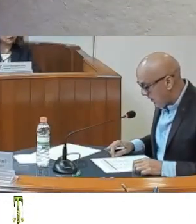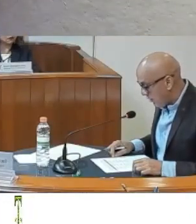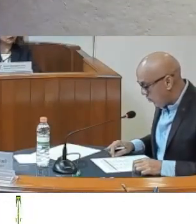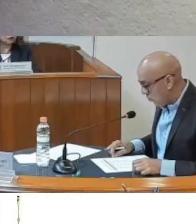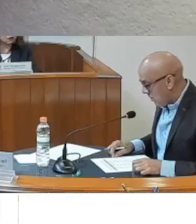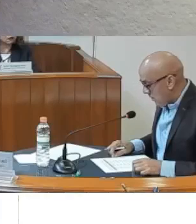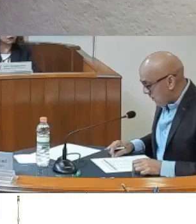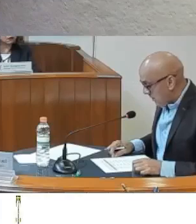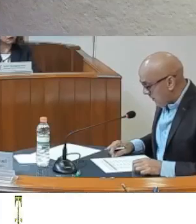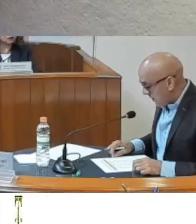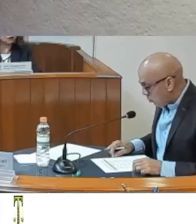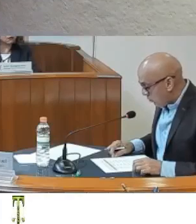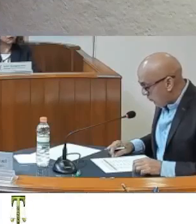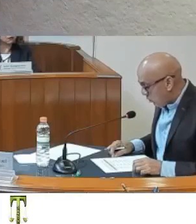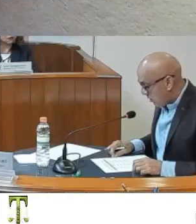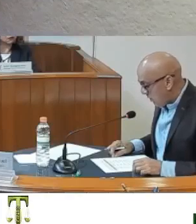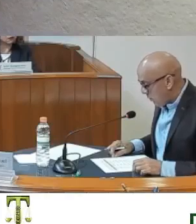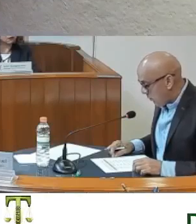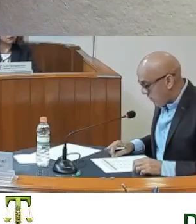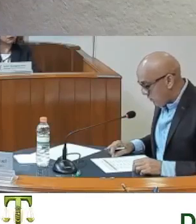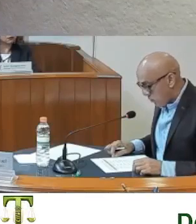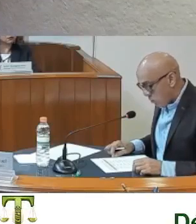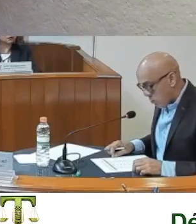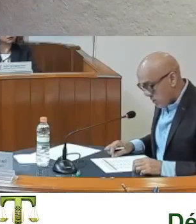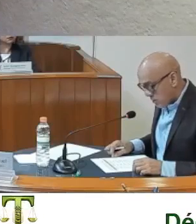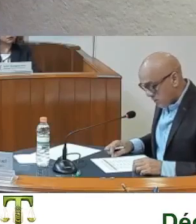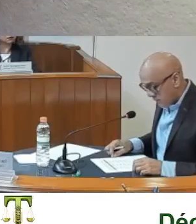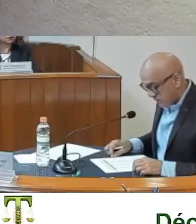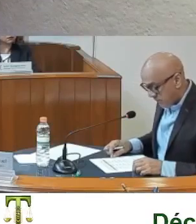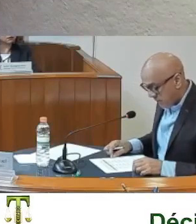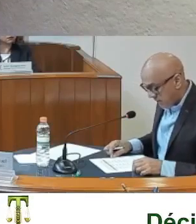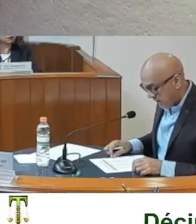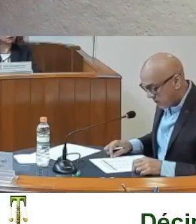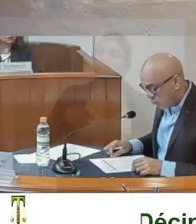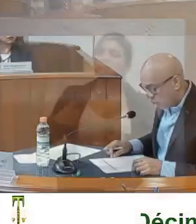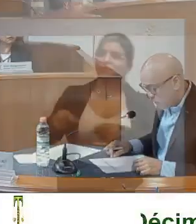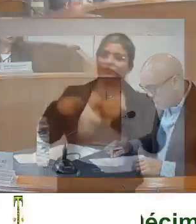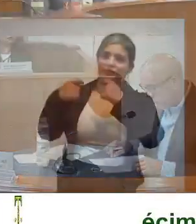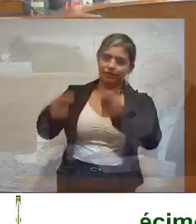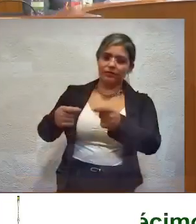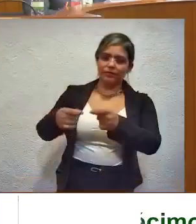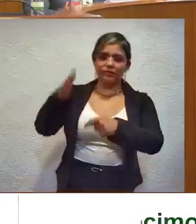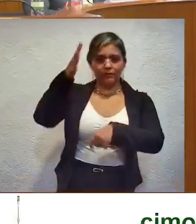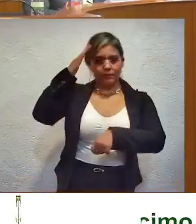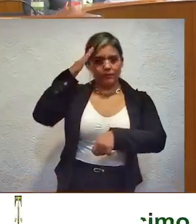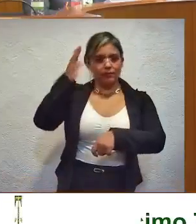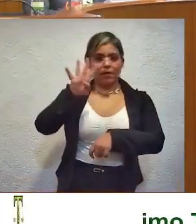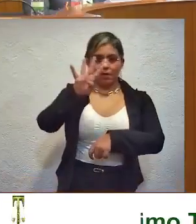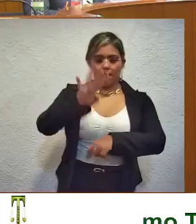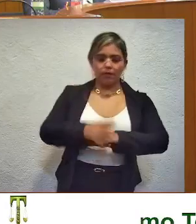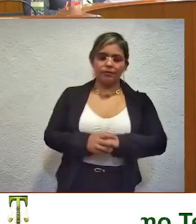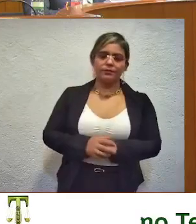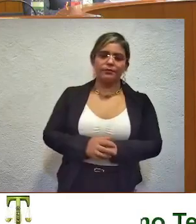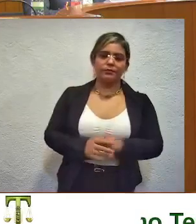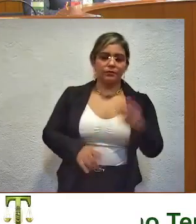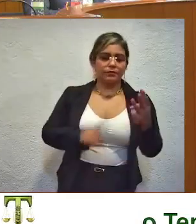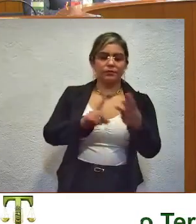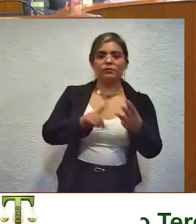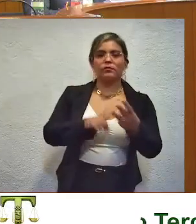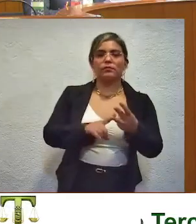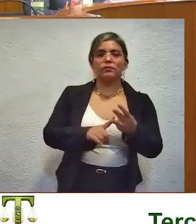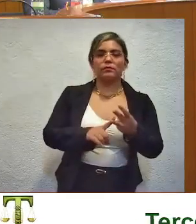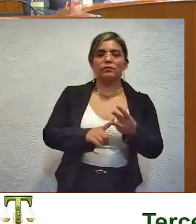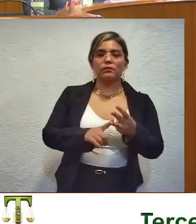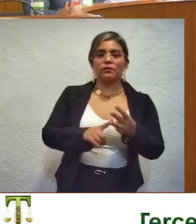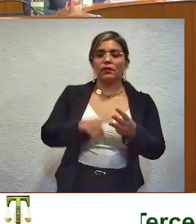Torreblanca Galindo, y el asunto fue turnado a la ponencia número 4. El asunto número 3 es la resolución derivada del